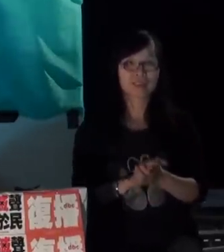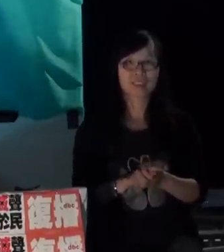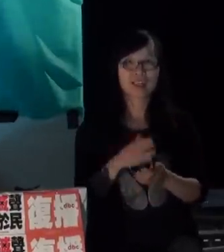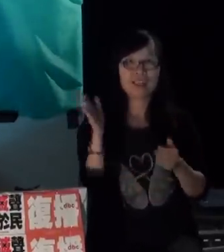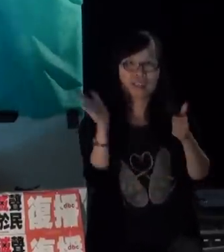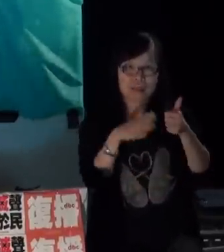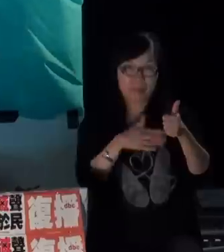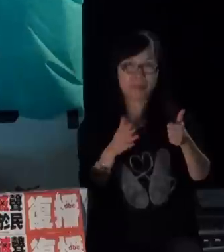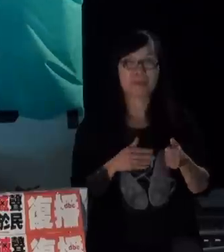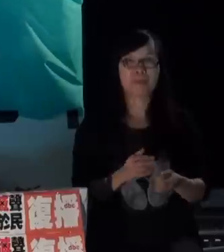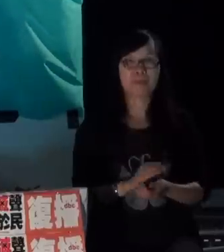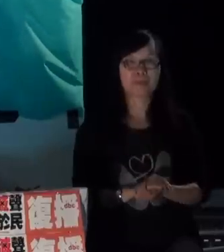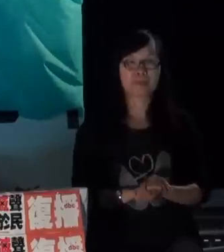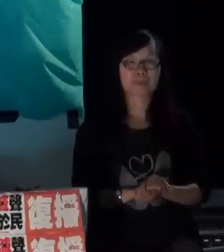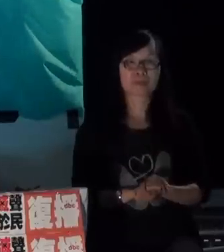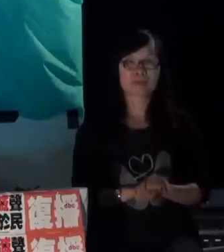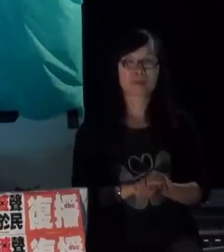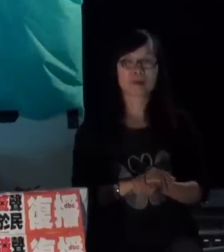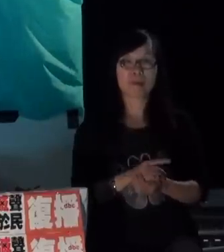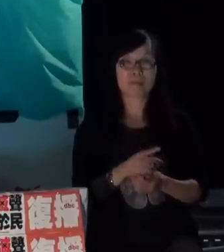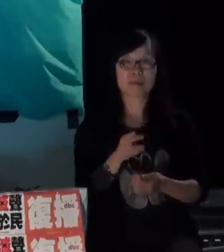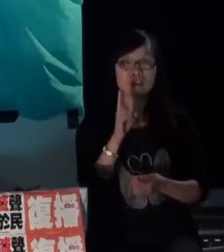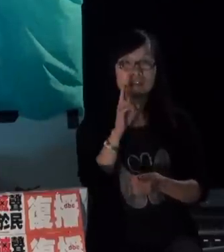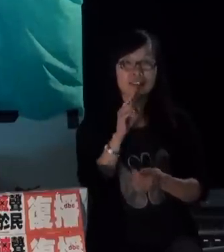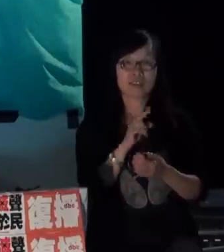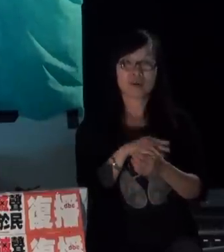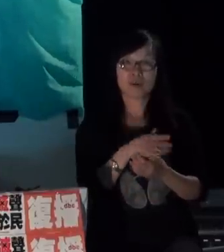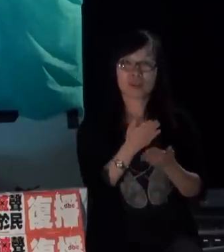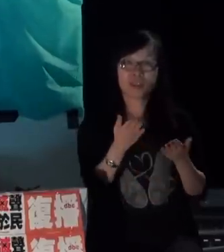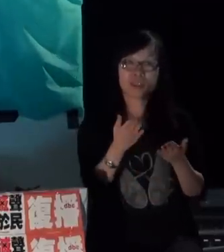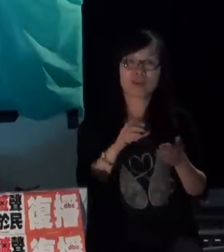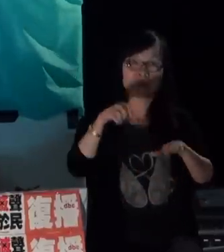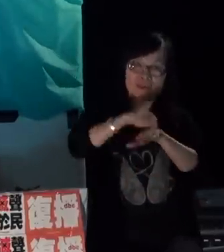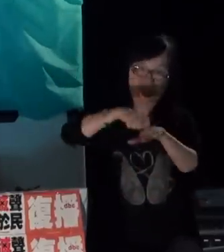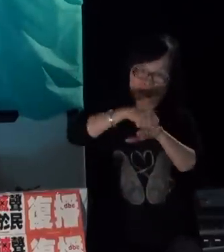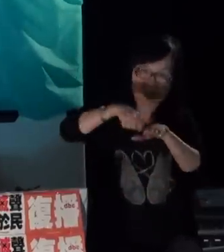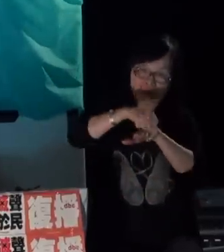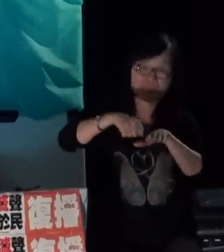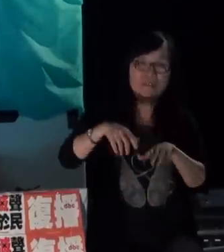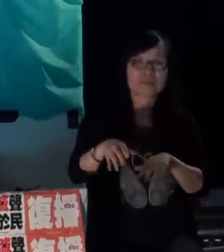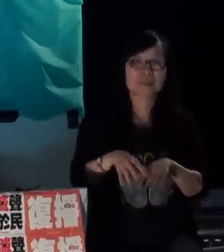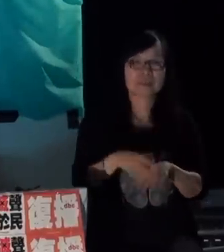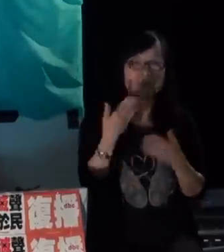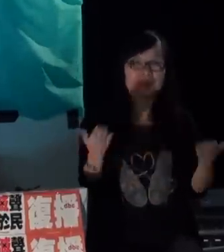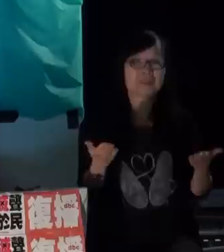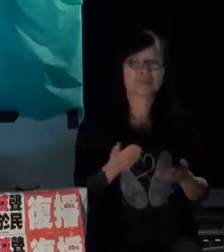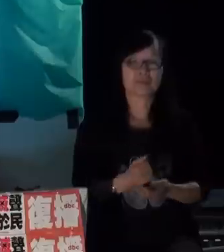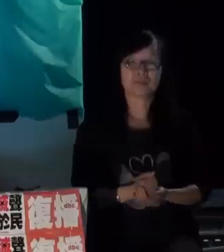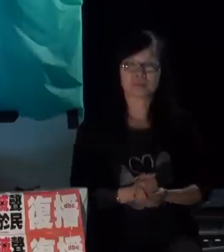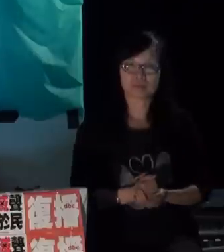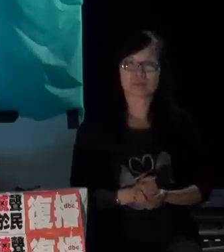打啤啤啫，啊！喂，你都你話你要擦佢鞋，真係大鑊，係咪啊？